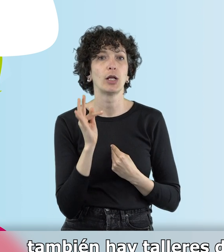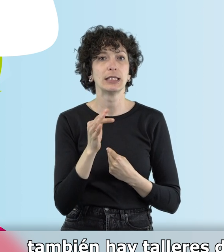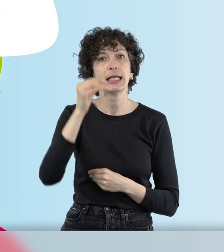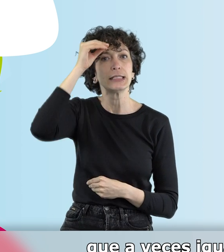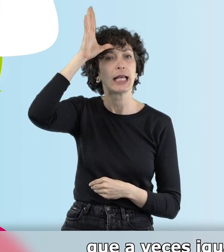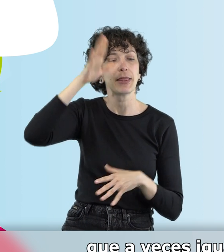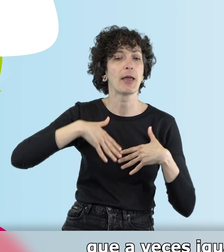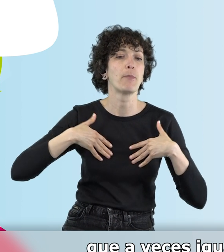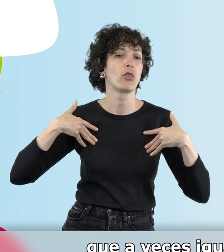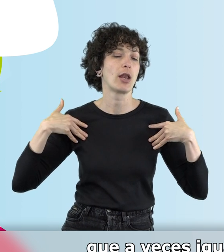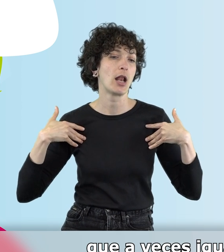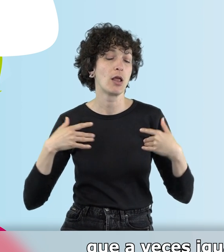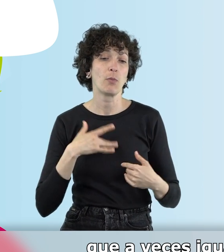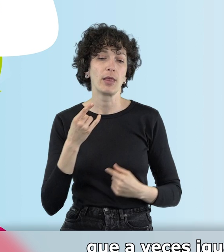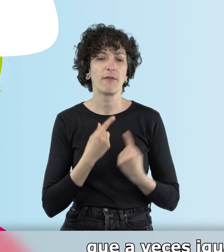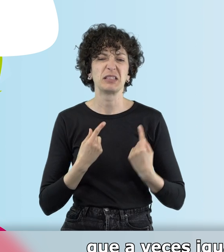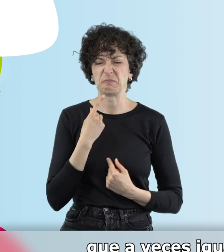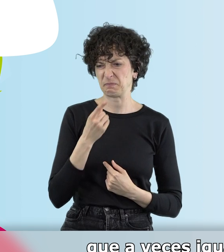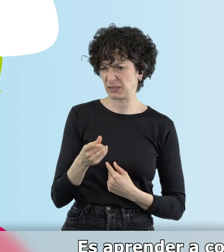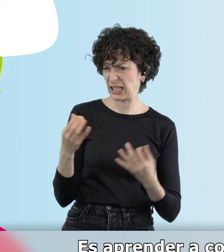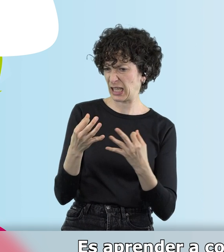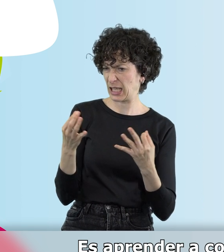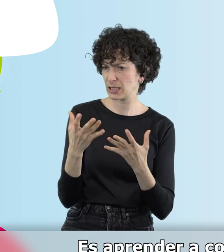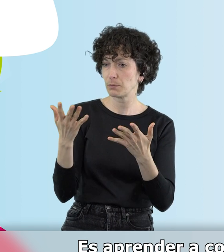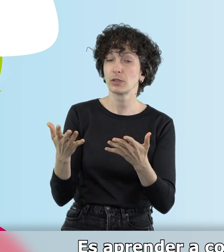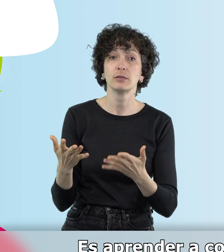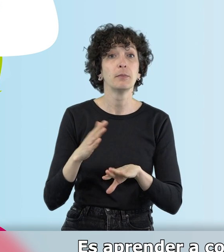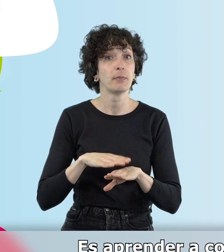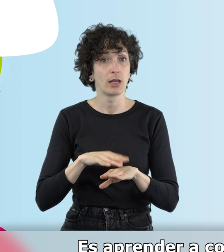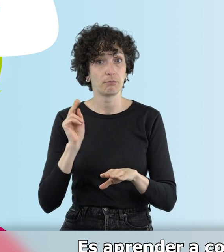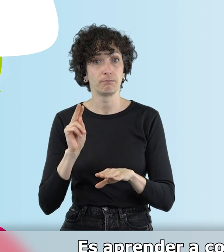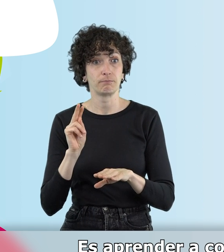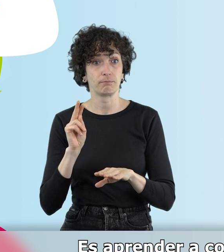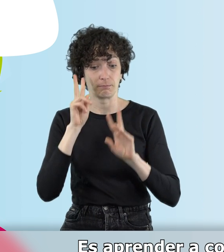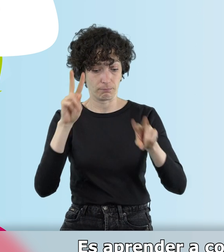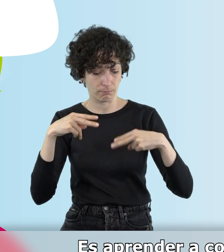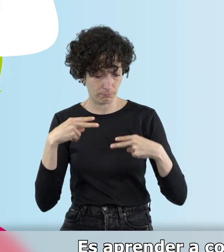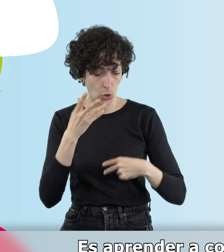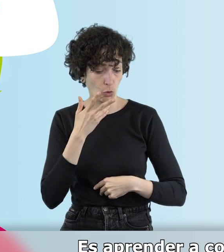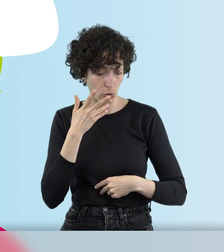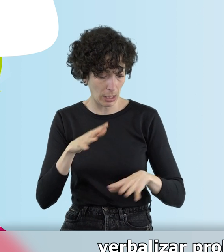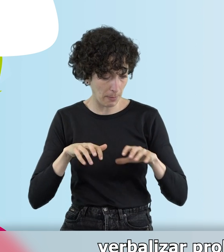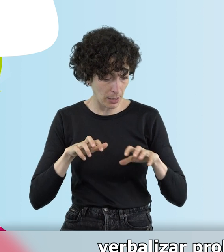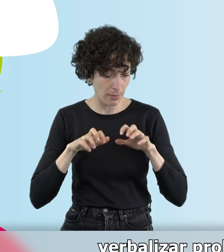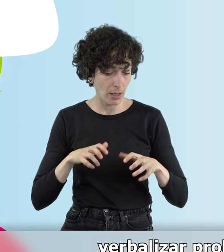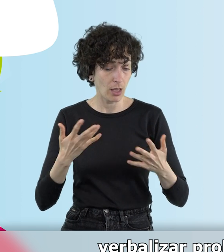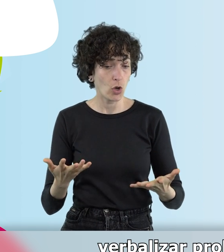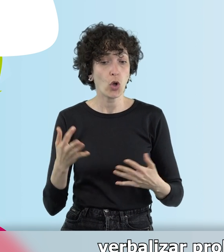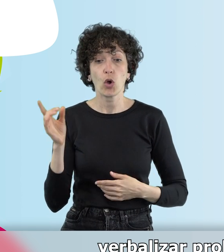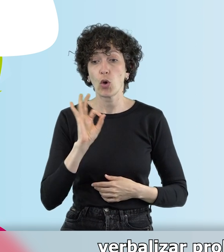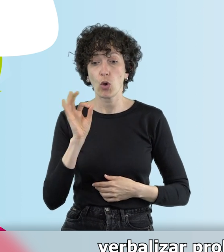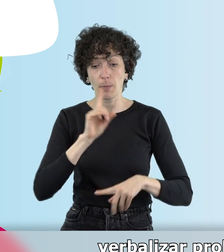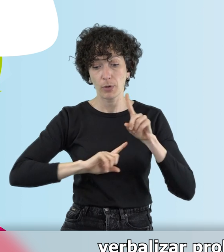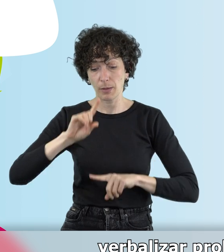e inteligencia emocional, que a veces igual dices, ¿qué es eso? Bueno, pues es un poco aprender a conocernos a nosotros mismos, un poco